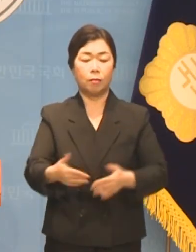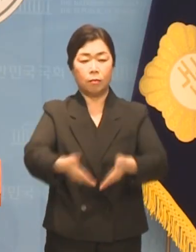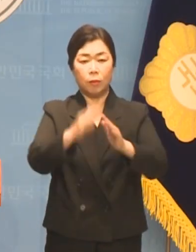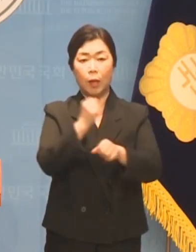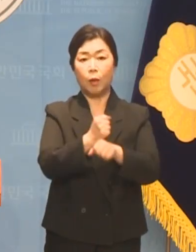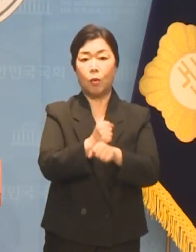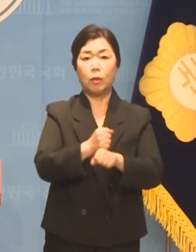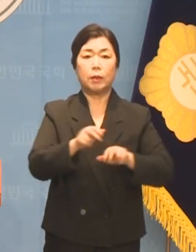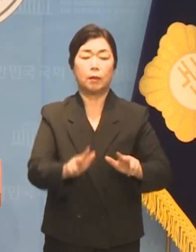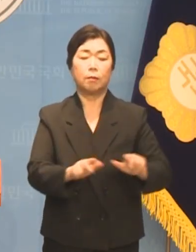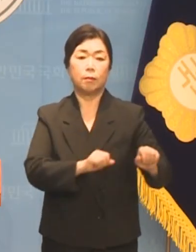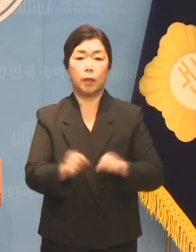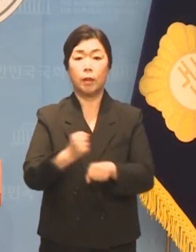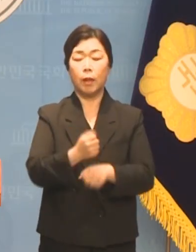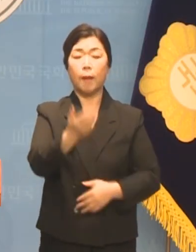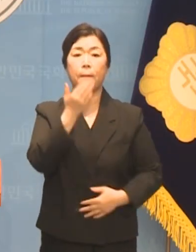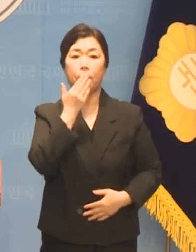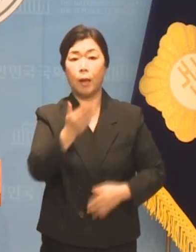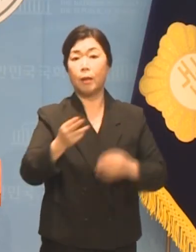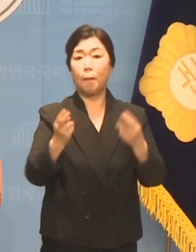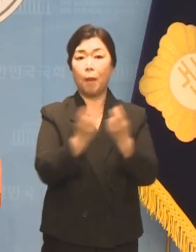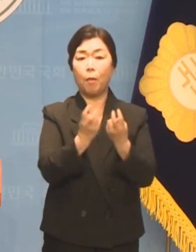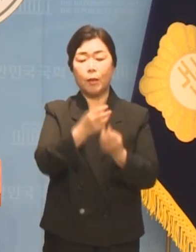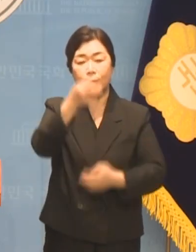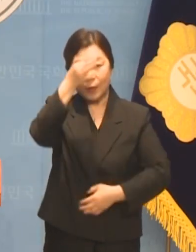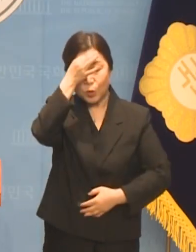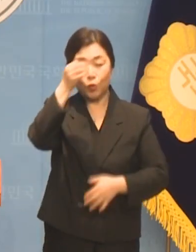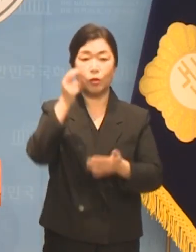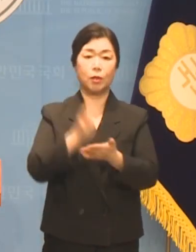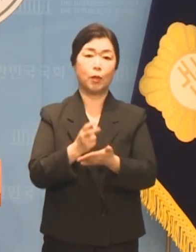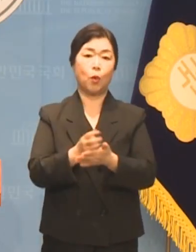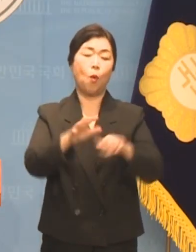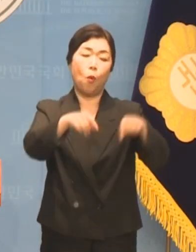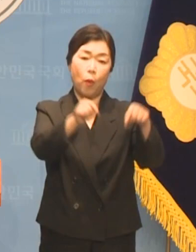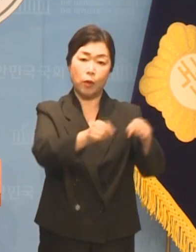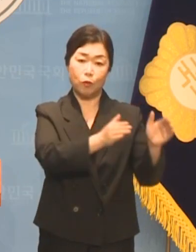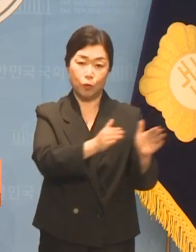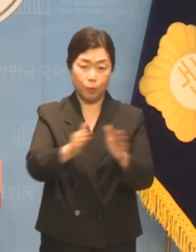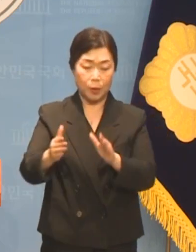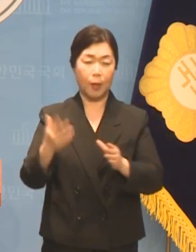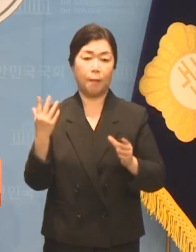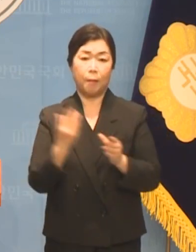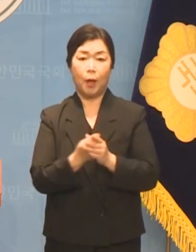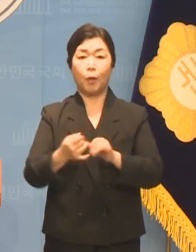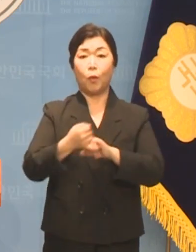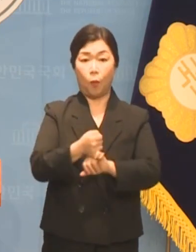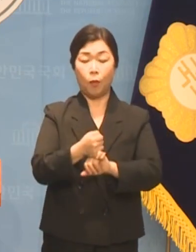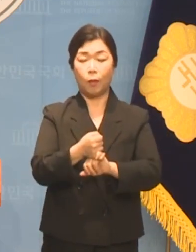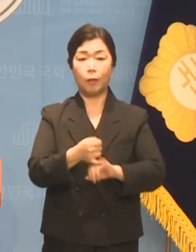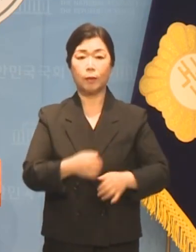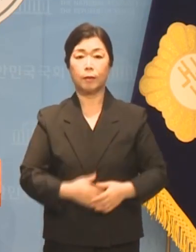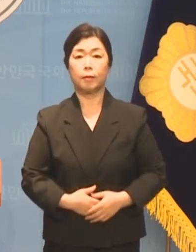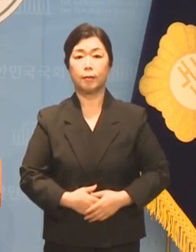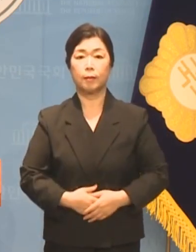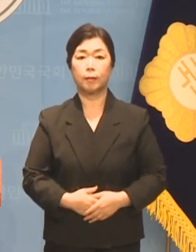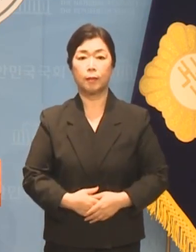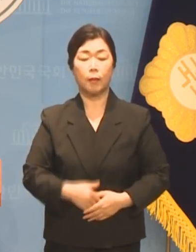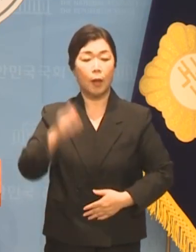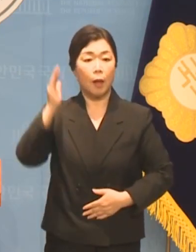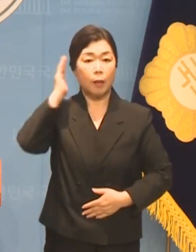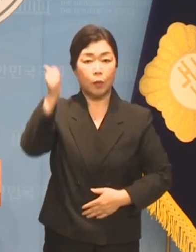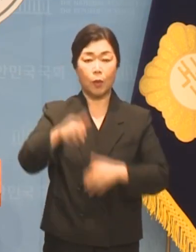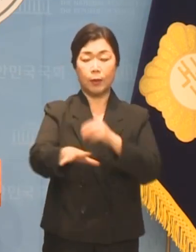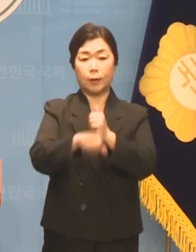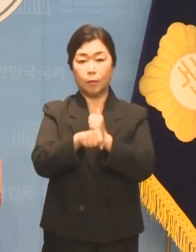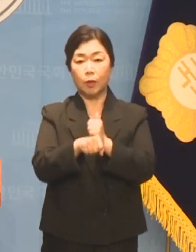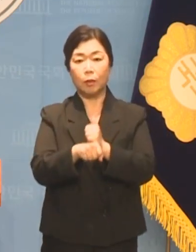즉각 실행에 옮길 수 있는 모든 기술적, 제도적, 외교적 준비를 반드시 완료하겠습니다. 대통령